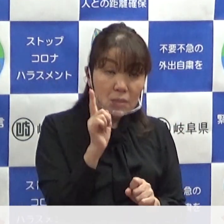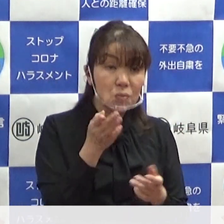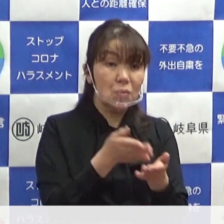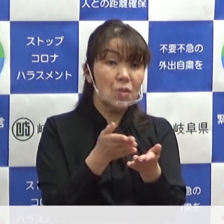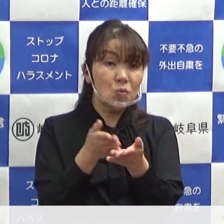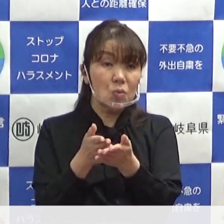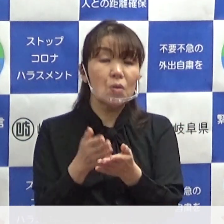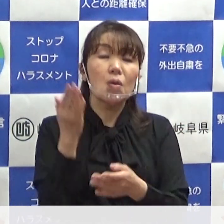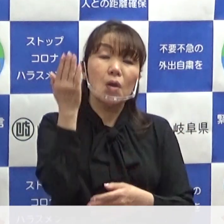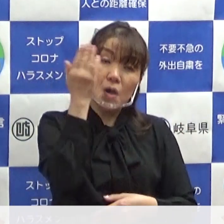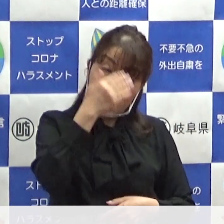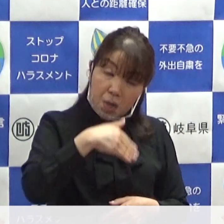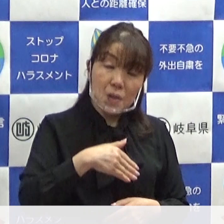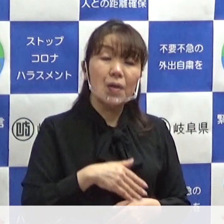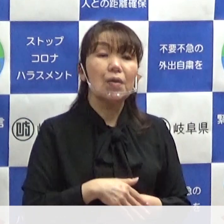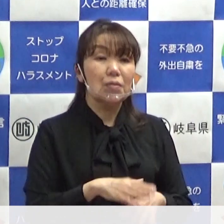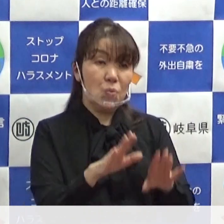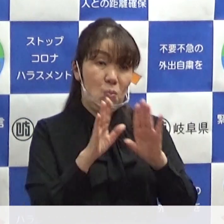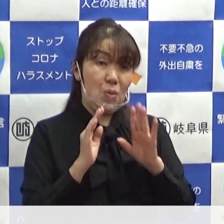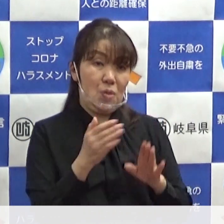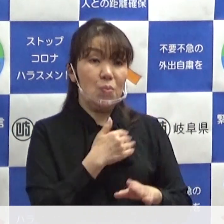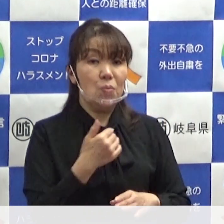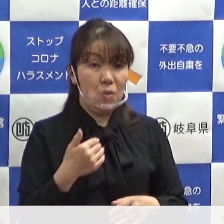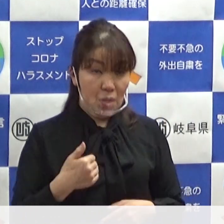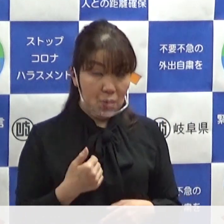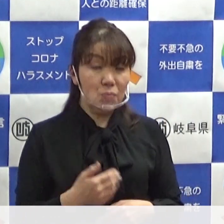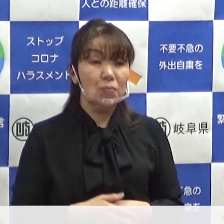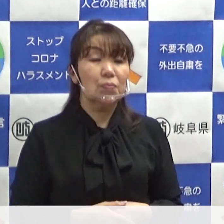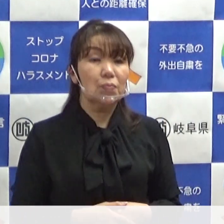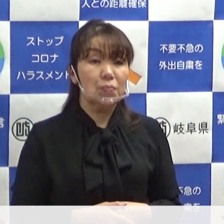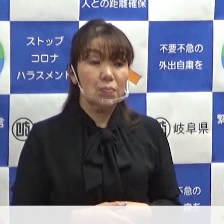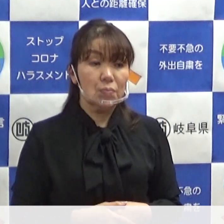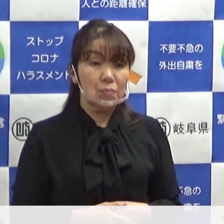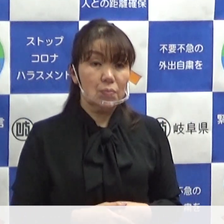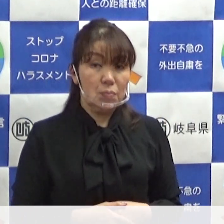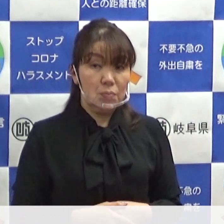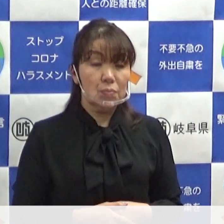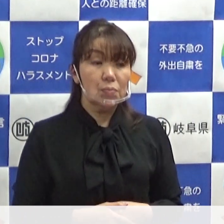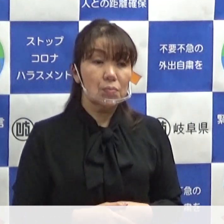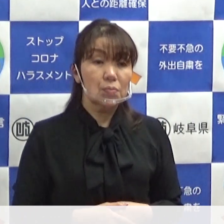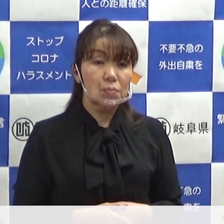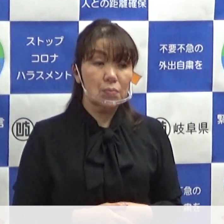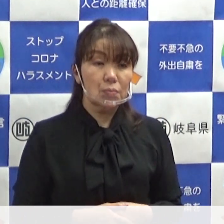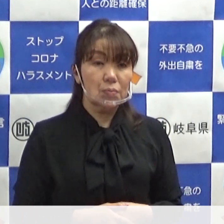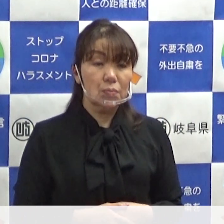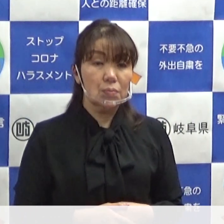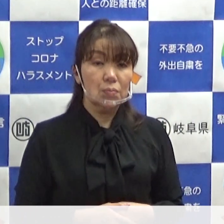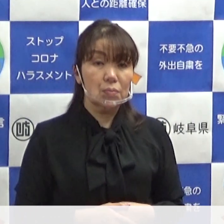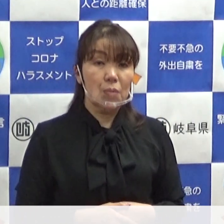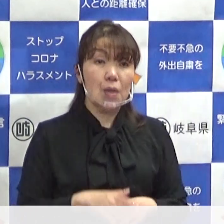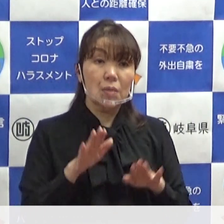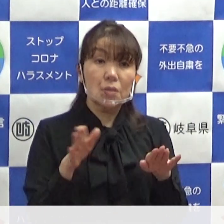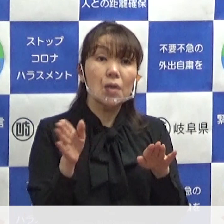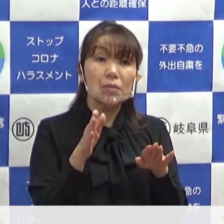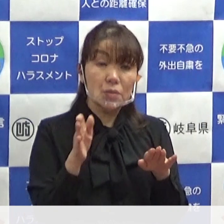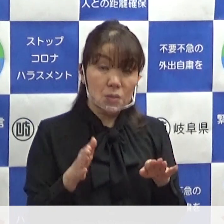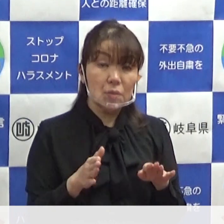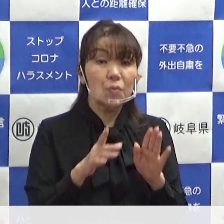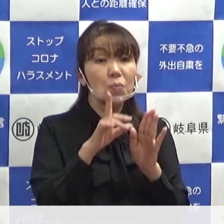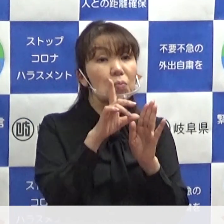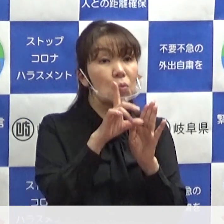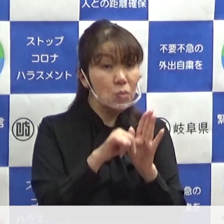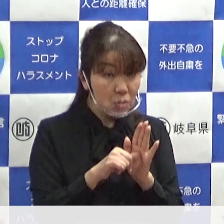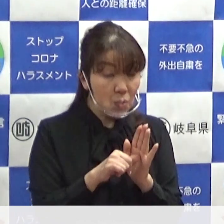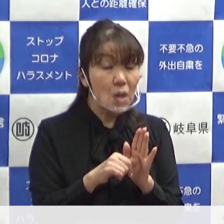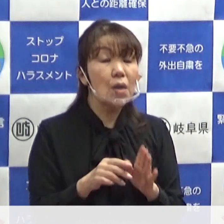明すると、あ、そんなことを県がやってるのかということで、まあ、いろいろとおっしゃる場合もありますし、まあ、最近場合によると